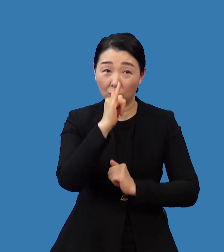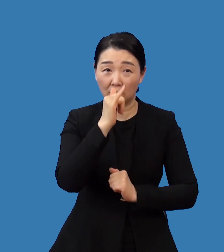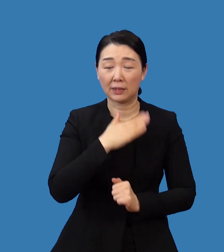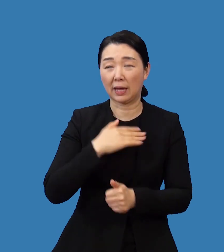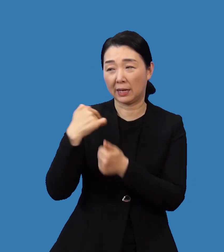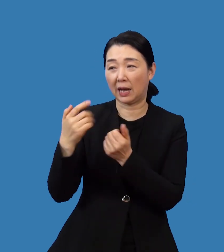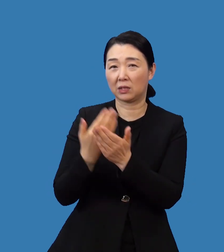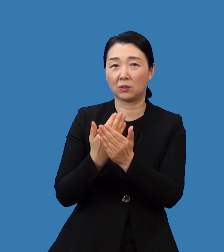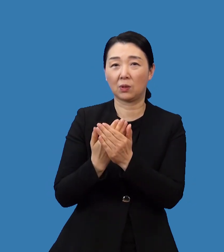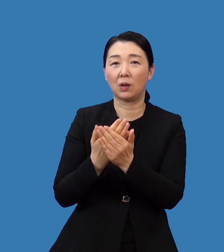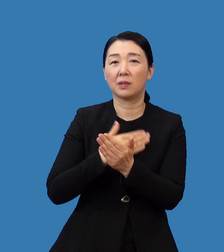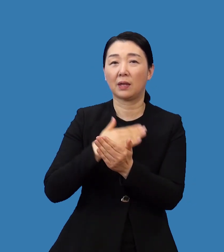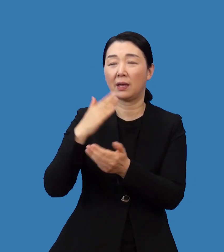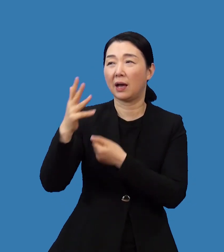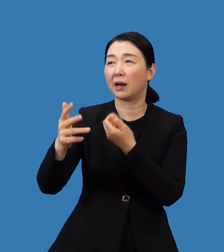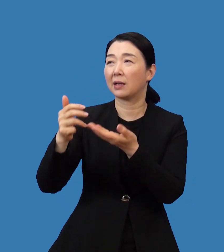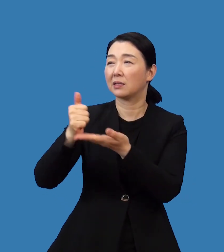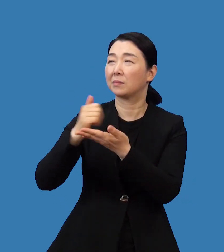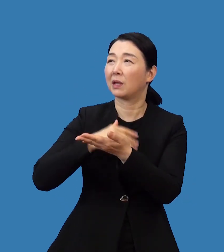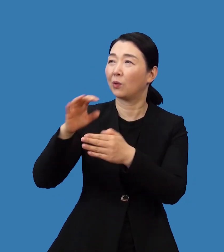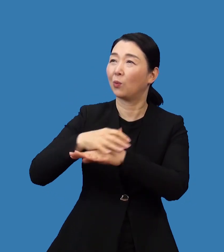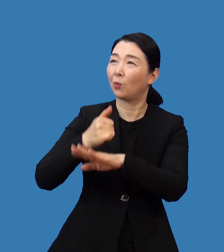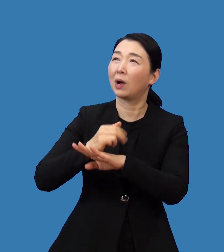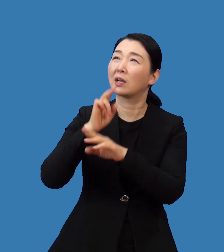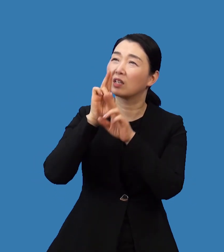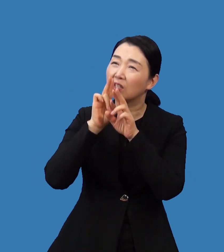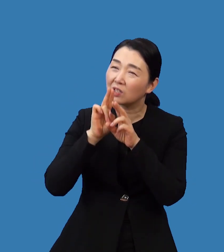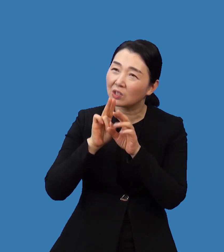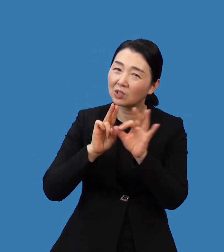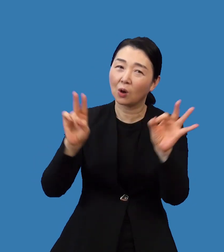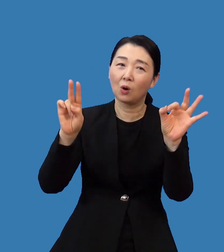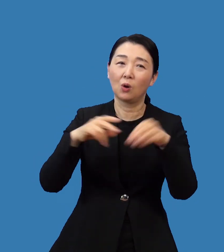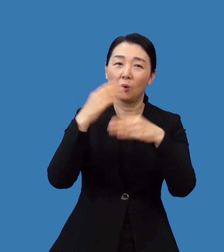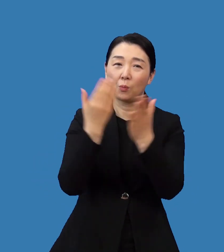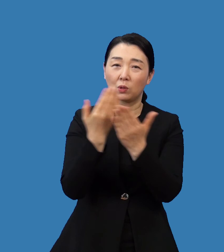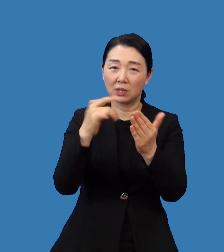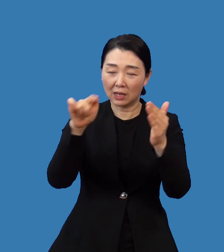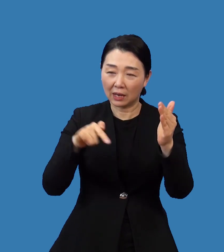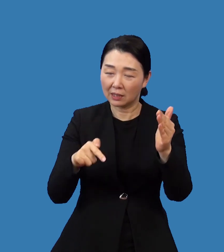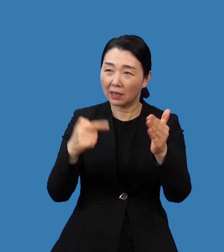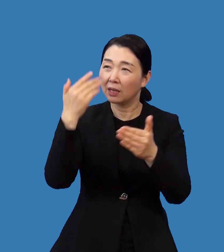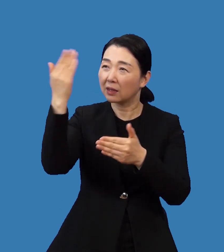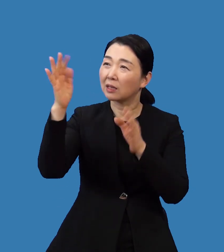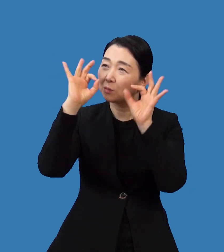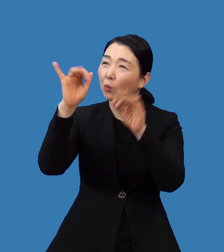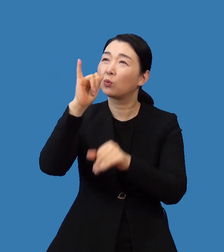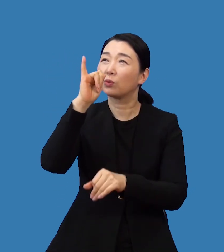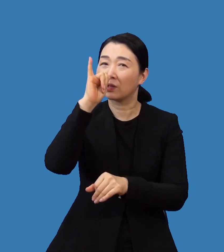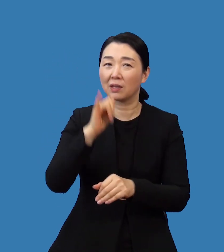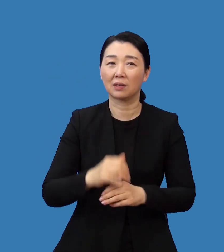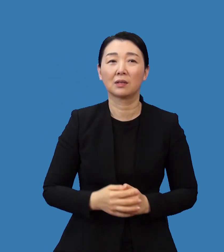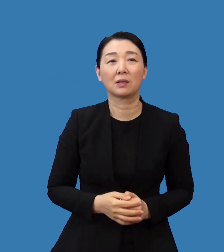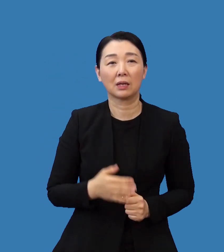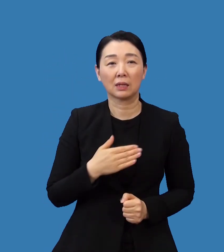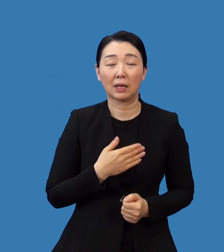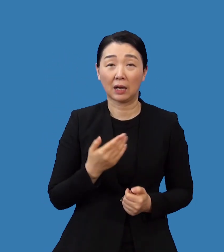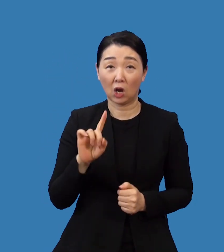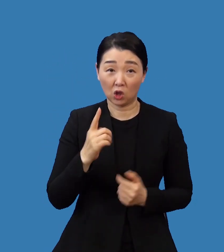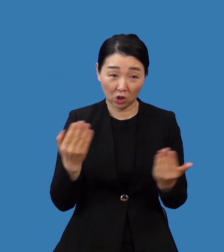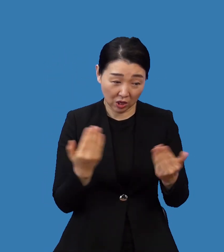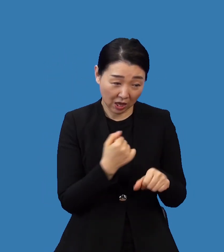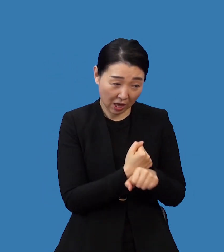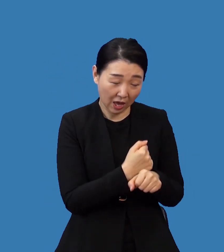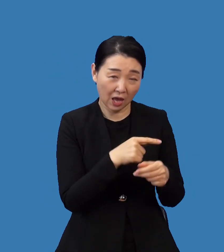나의 하나님, 나의 왕이시여, 모든 일 가운데 당신을 볼 수 있도록 내가 어떤 일을